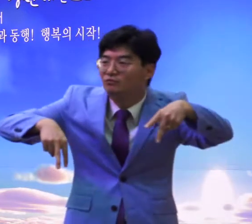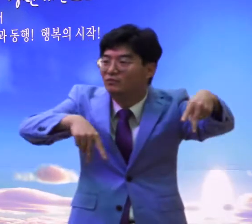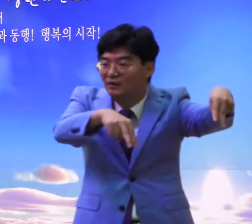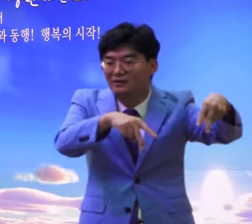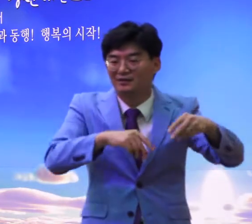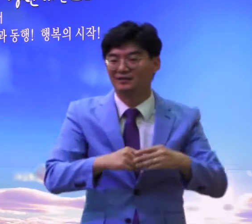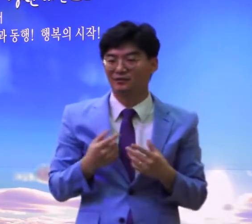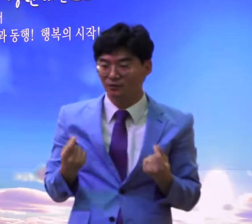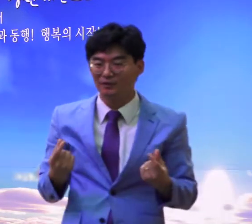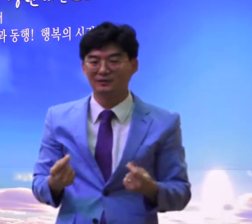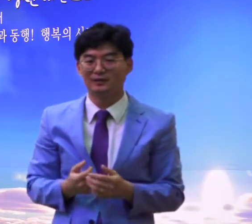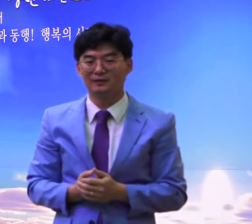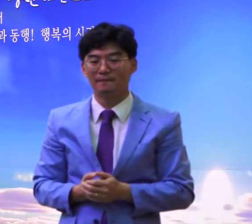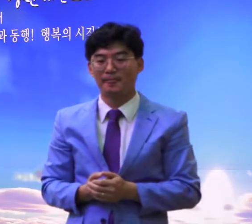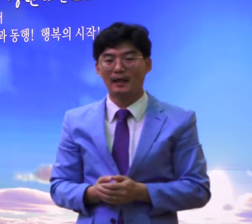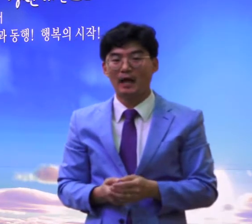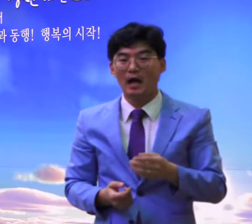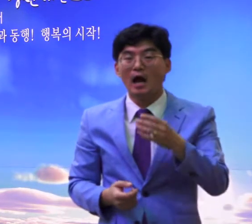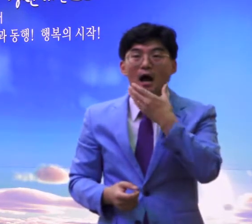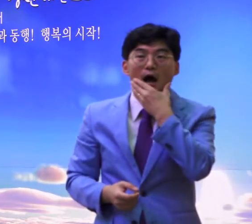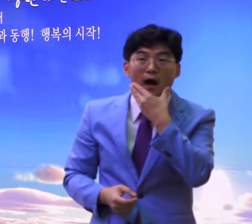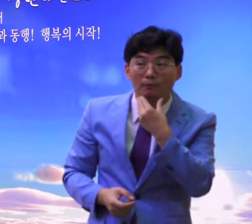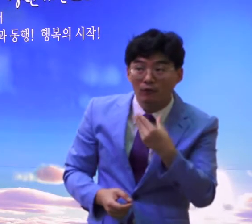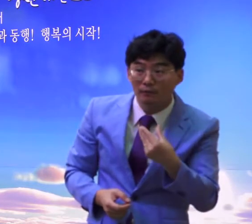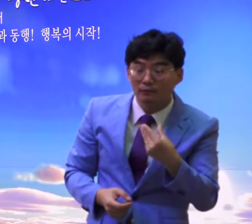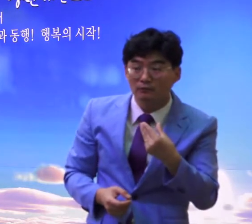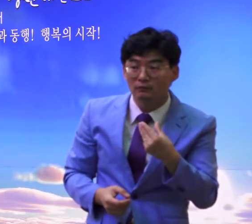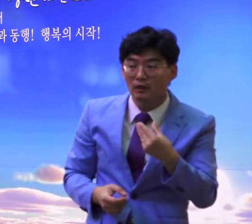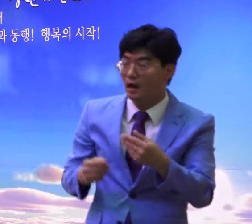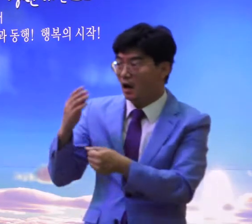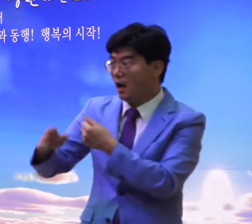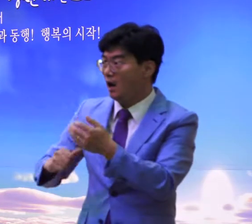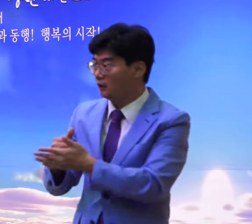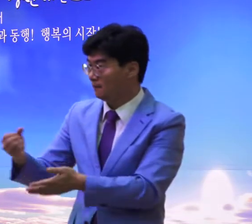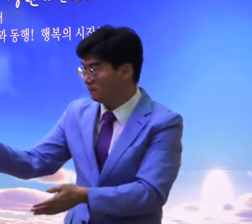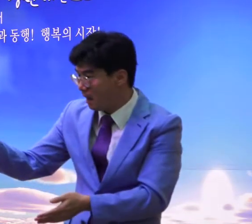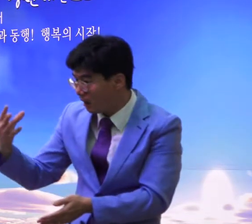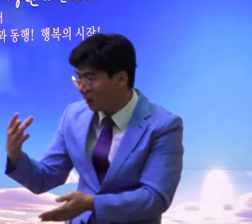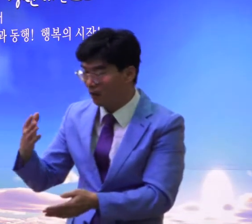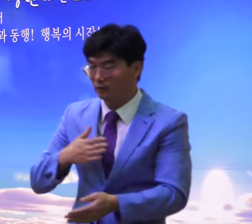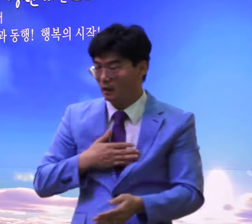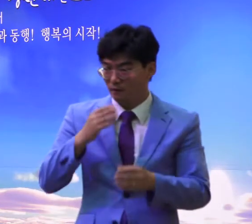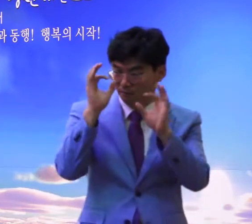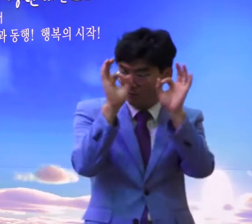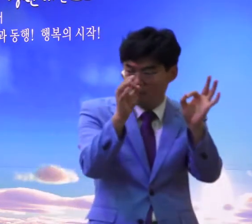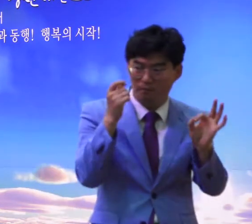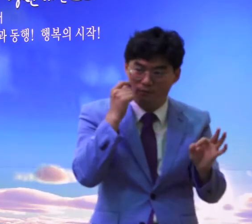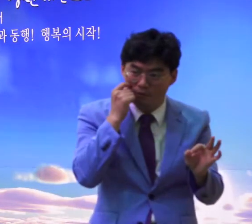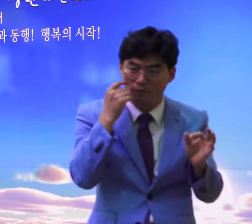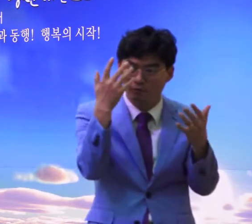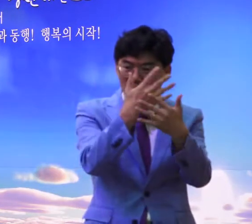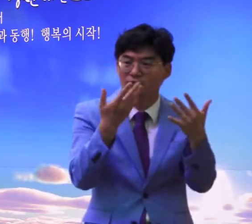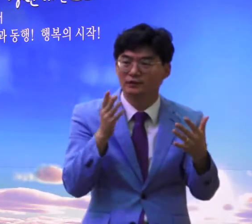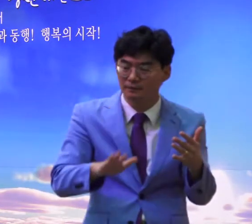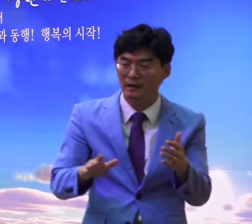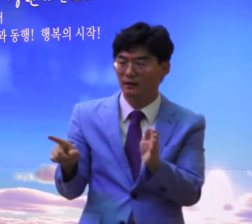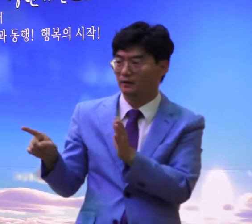것은 없지만, 확인할 수 있는 건 없지만 그 말씀만 믿고 길을 떠나갔던 것입니다. 그렇게 순종했습니다.